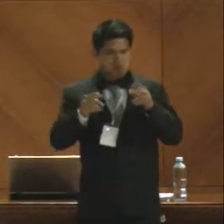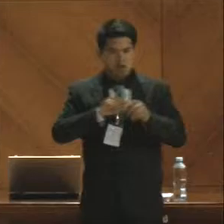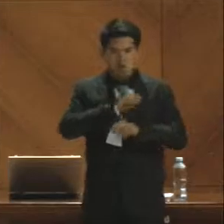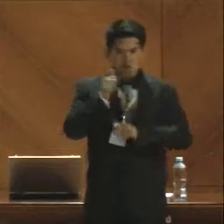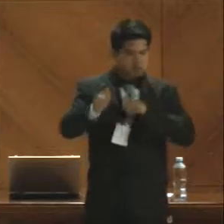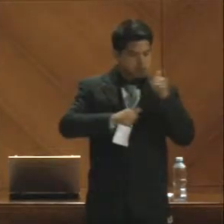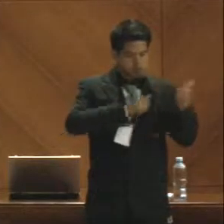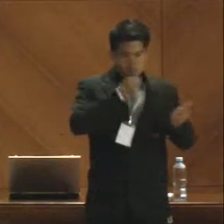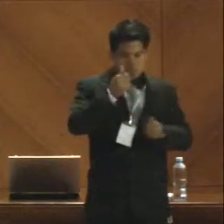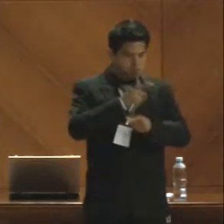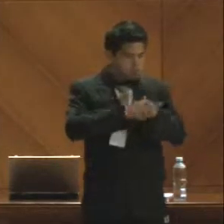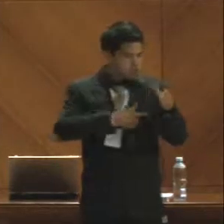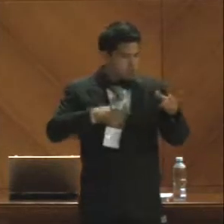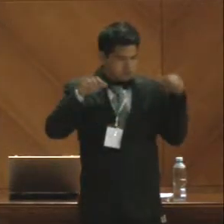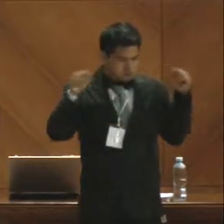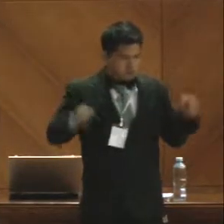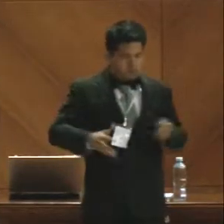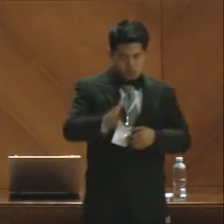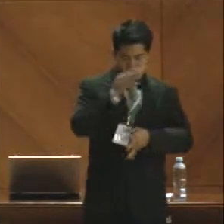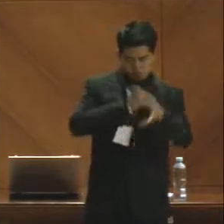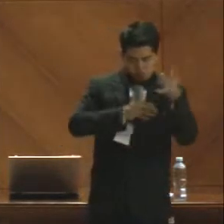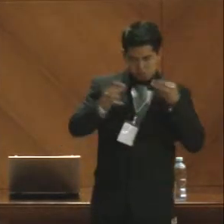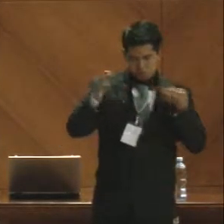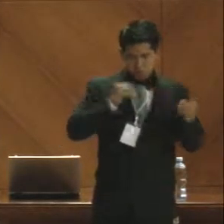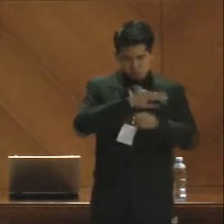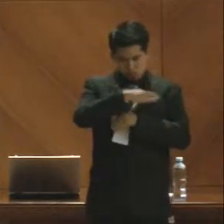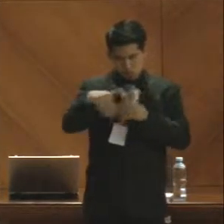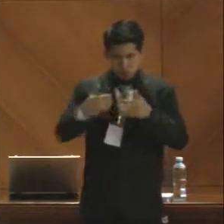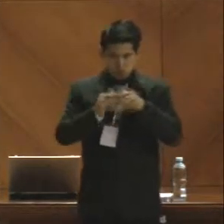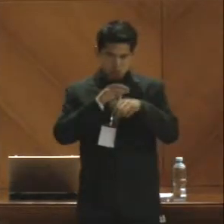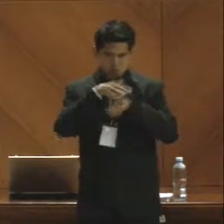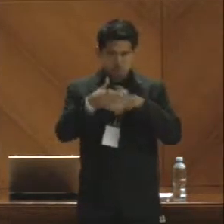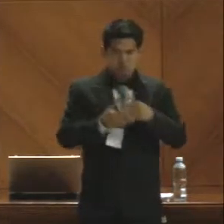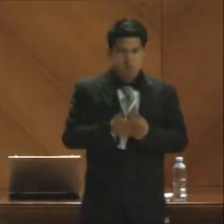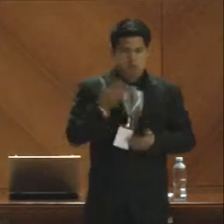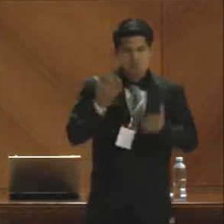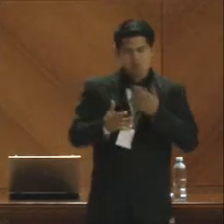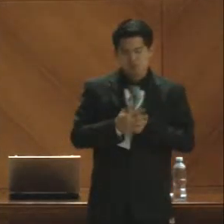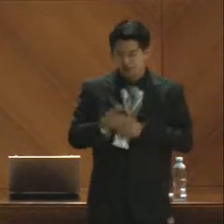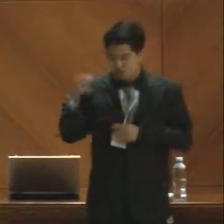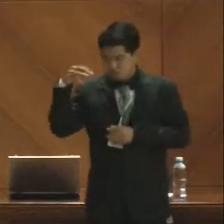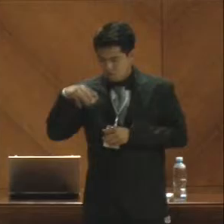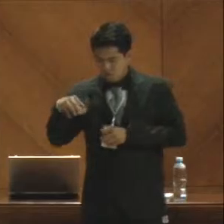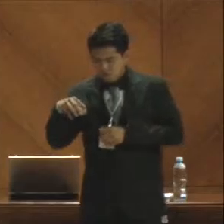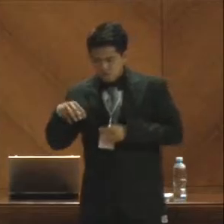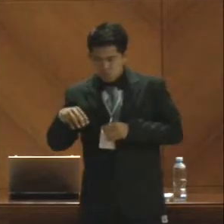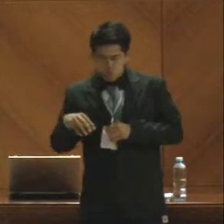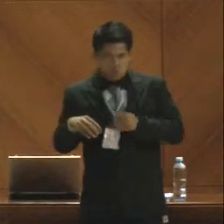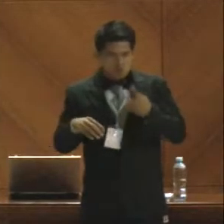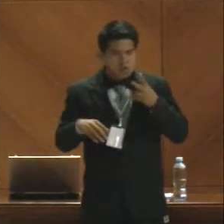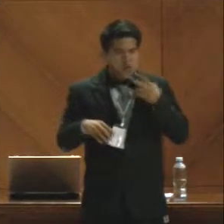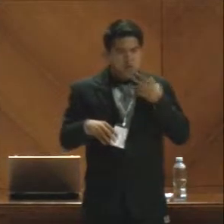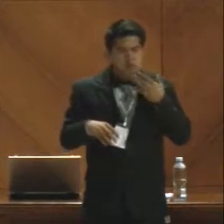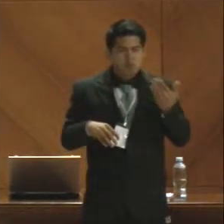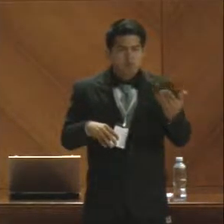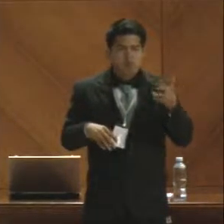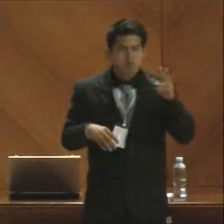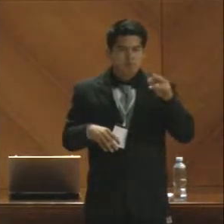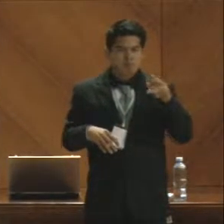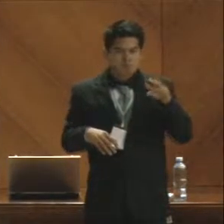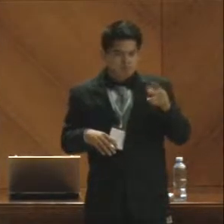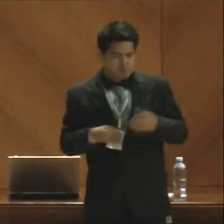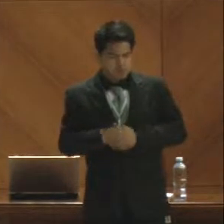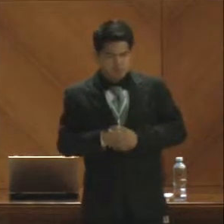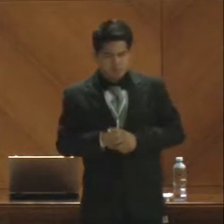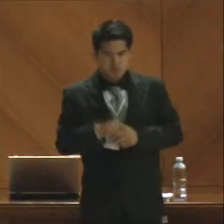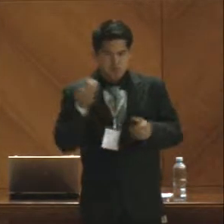realidad del mundo puede aprovecharse de eso. Pero probablemente un municipio más pequeño no tenga la posibilidad de implementar solo ese sistema. Entonces, ¿a